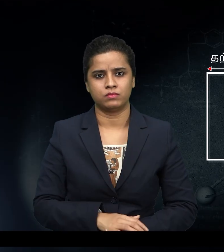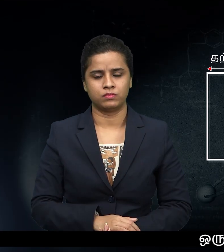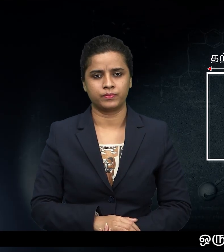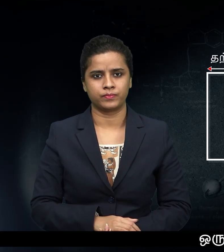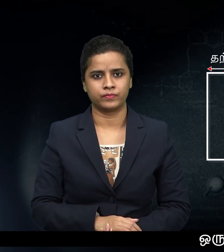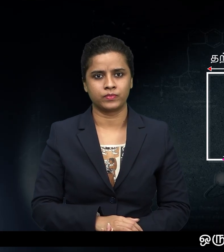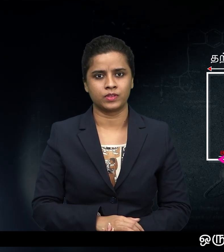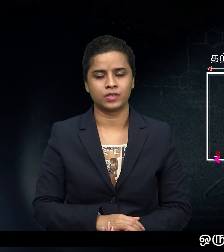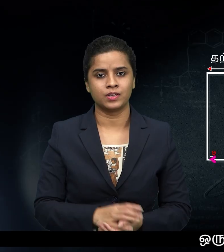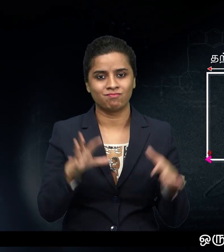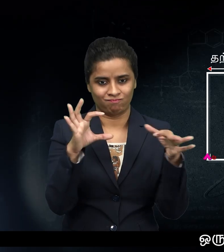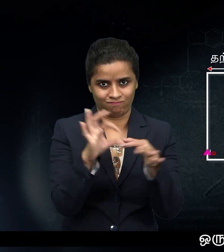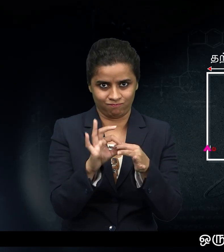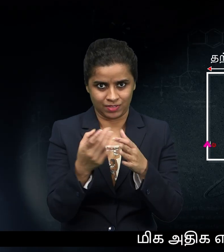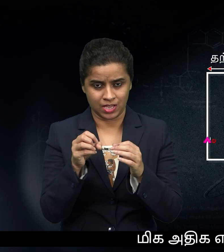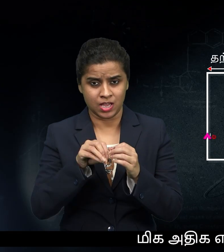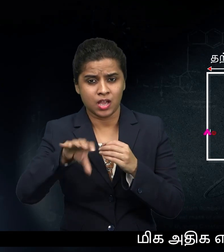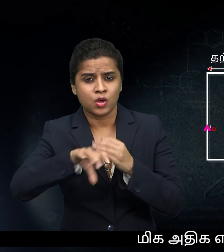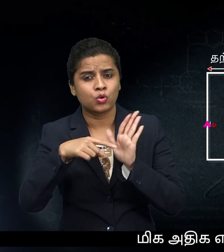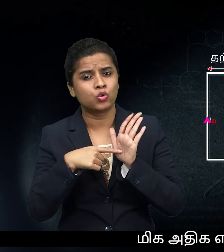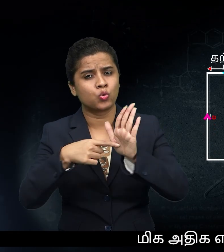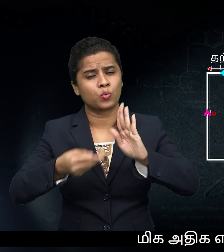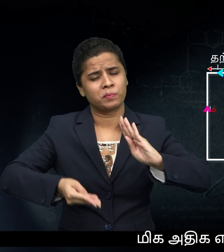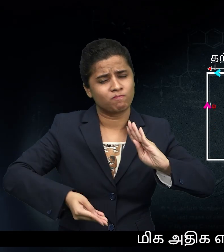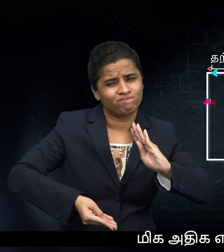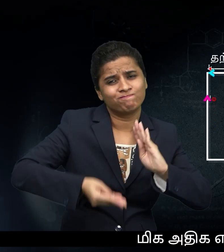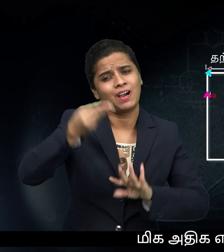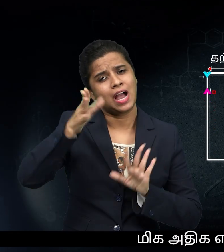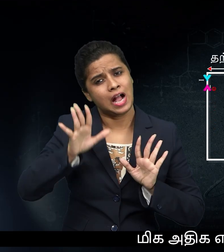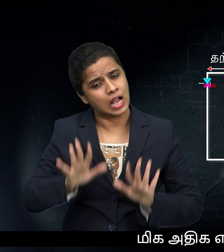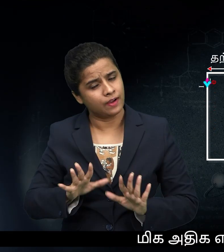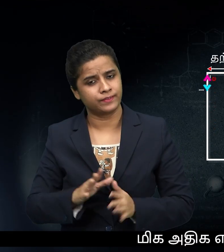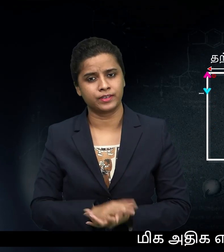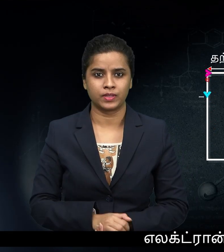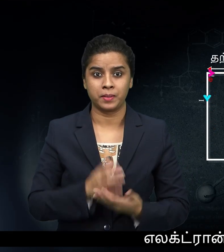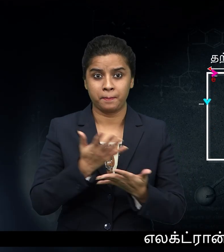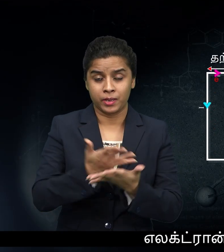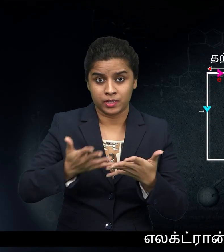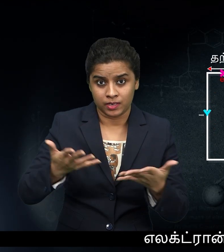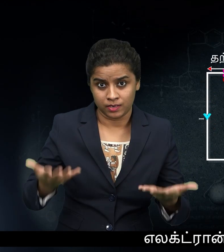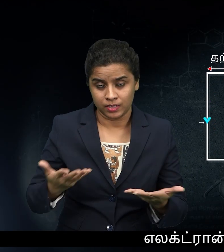ஒரு மின்காவலி மிக அதிக எதிர்ப்பை வழங்குகிறது. எலக்ட்ரான்களின்